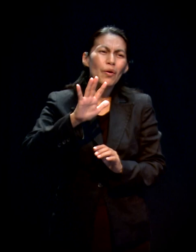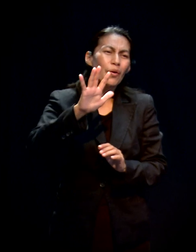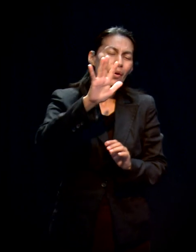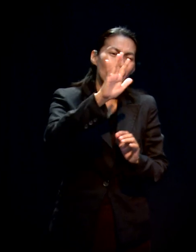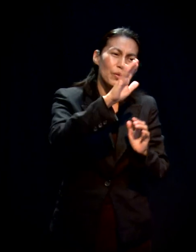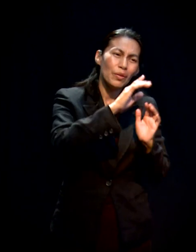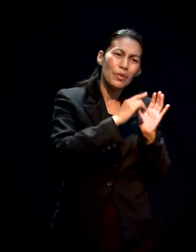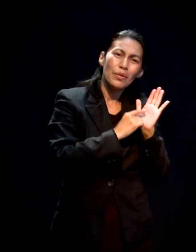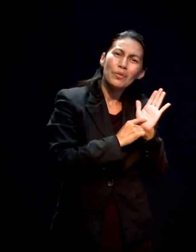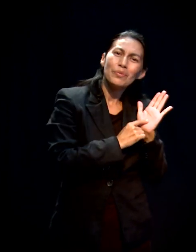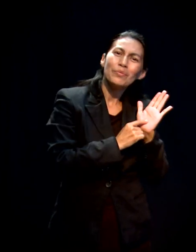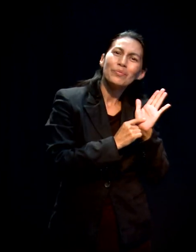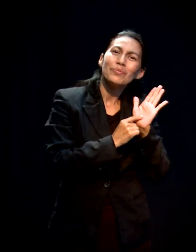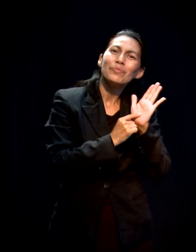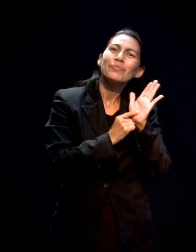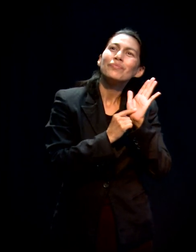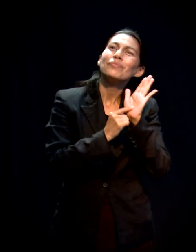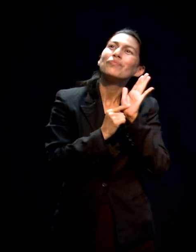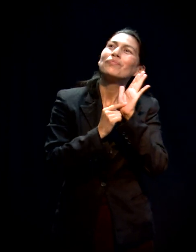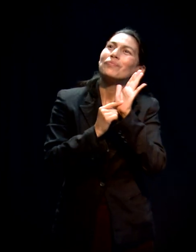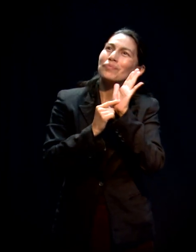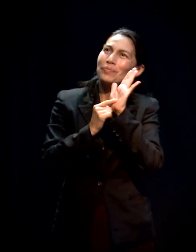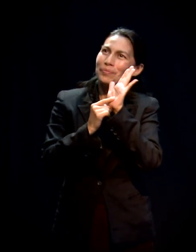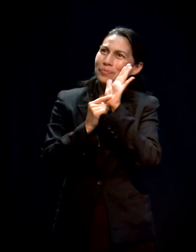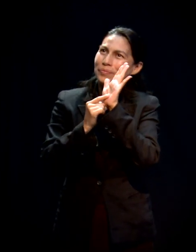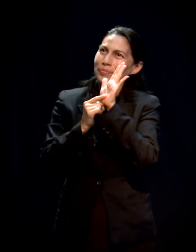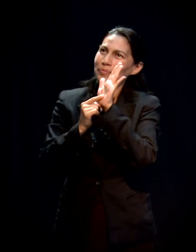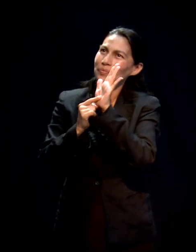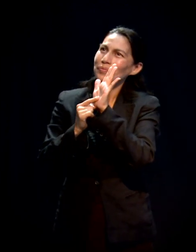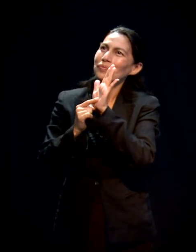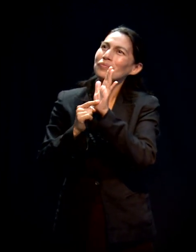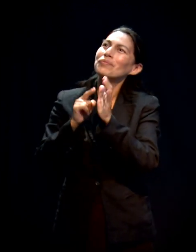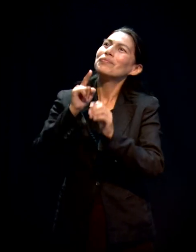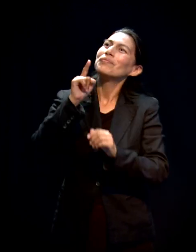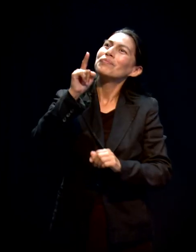el bosque tu presencia